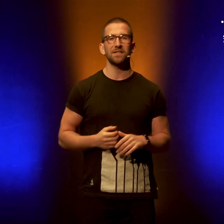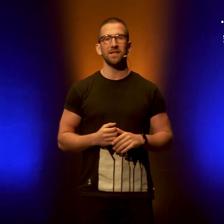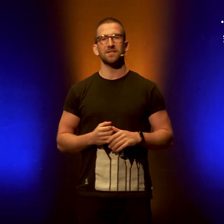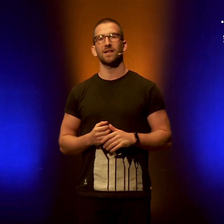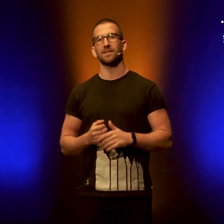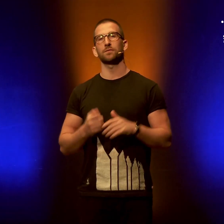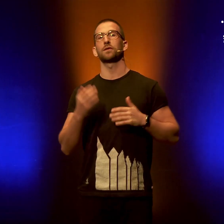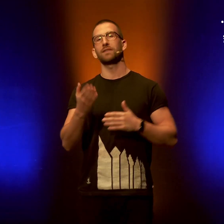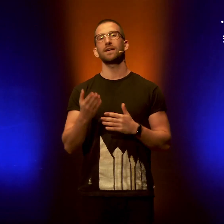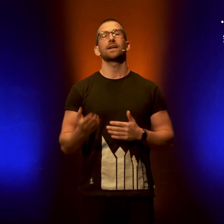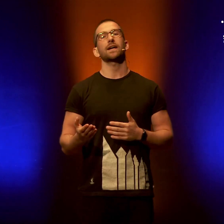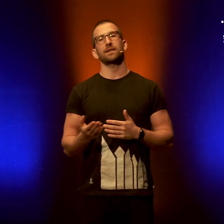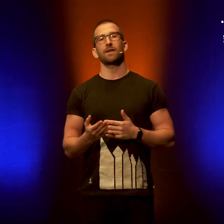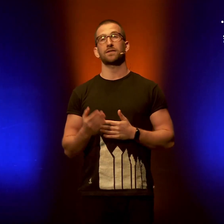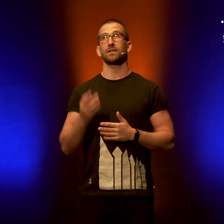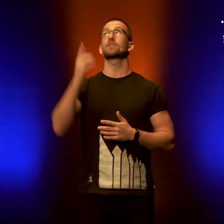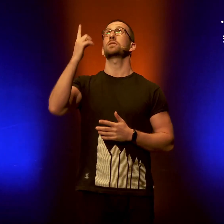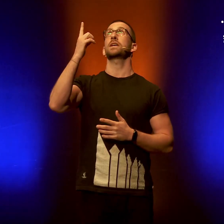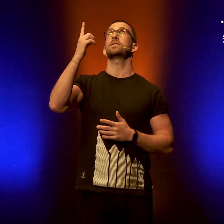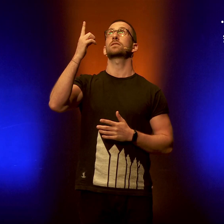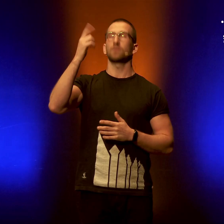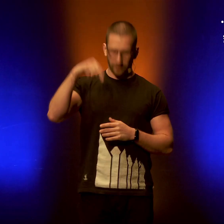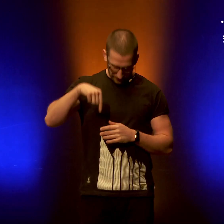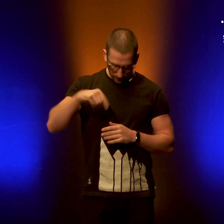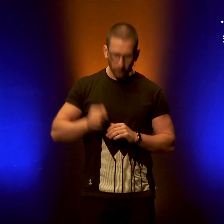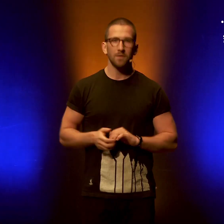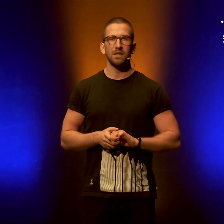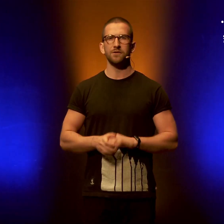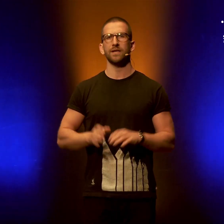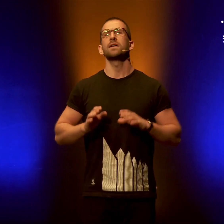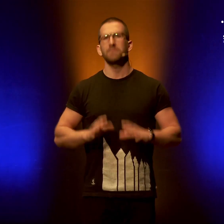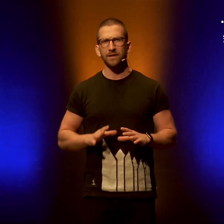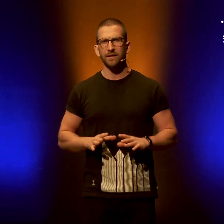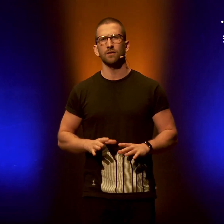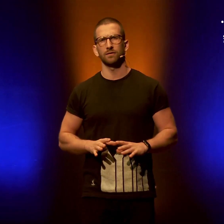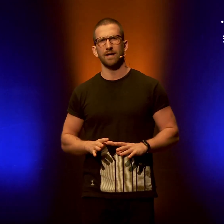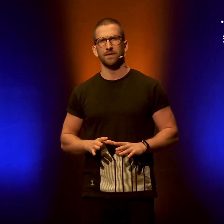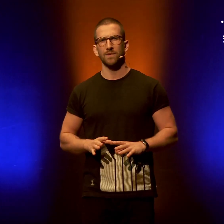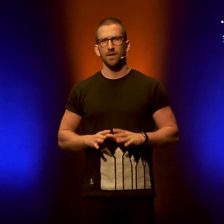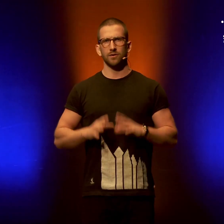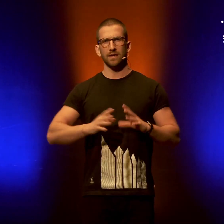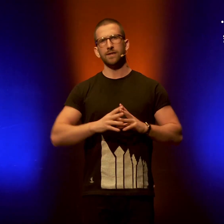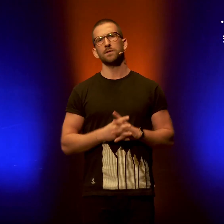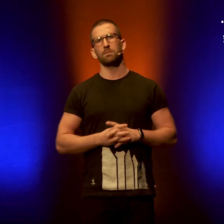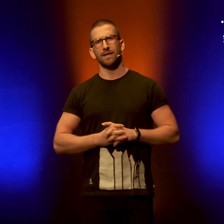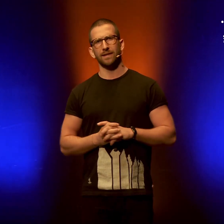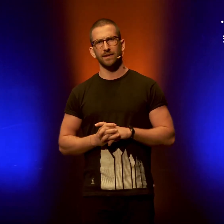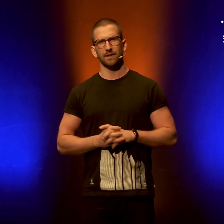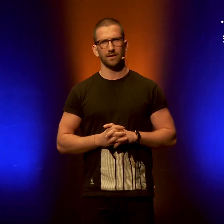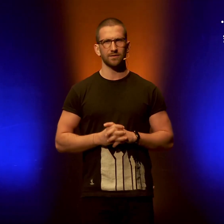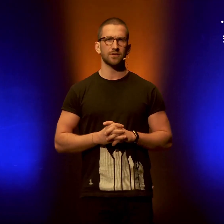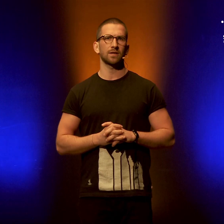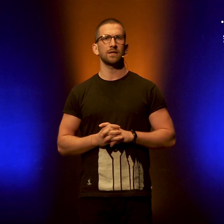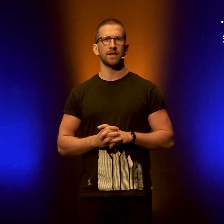Mam nadzieję, że zarówno Wy, jak i Wasi sąsiedzi z góry i z dołu mieliście miękkie lądowanie. Dotarliśmy do